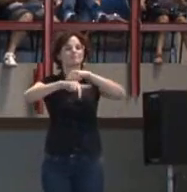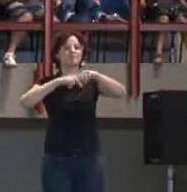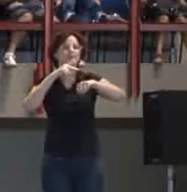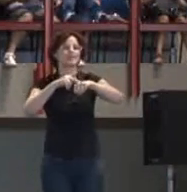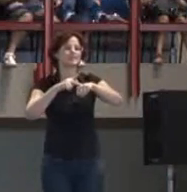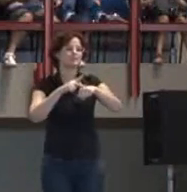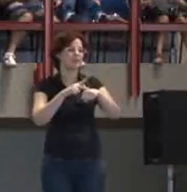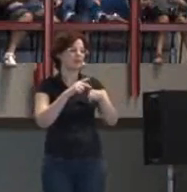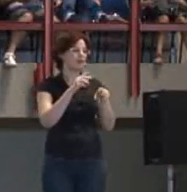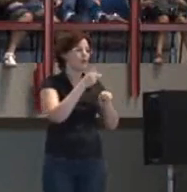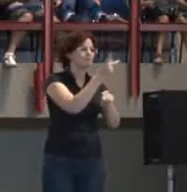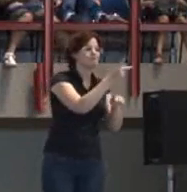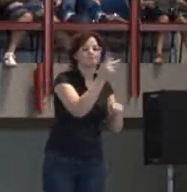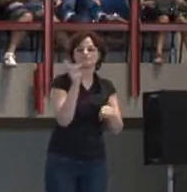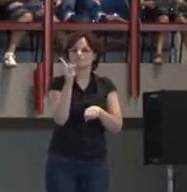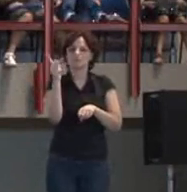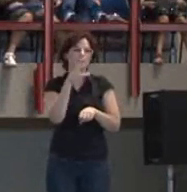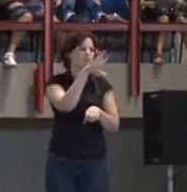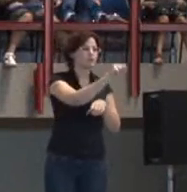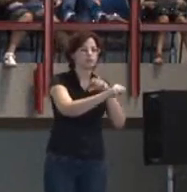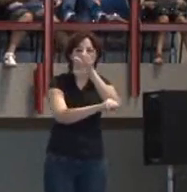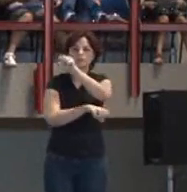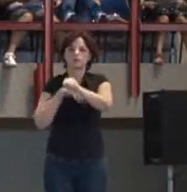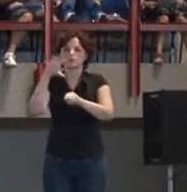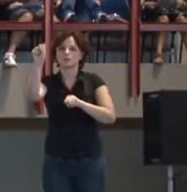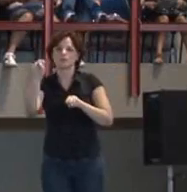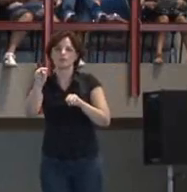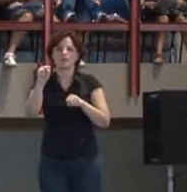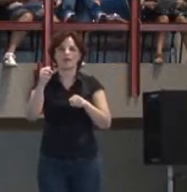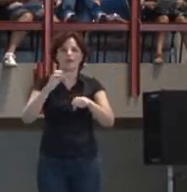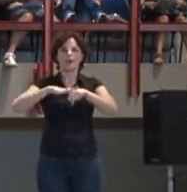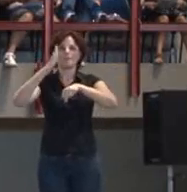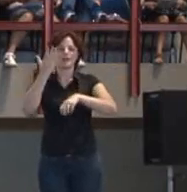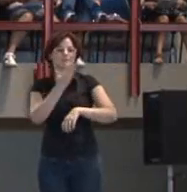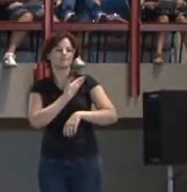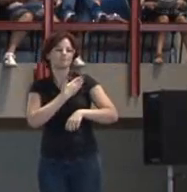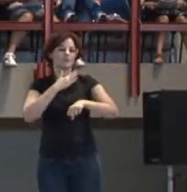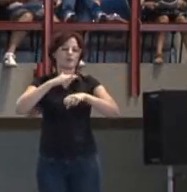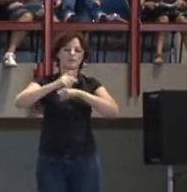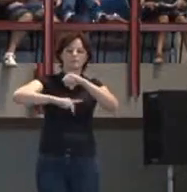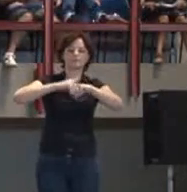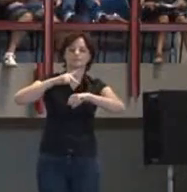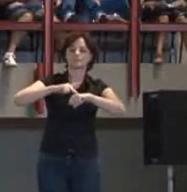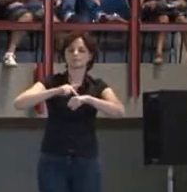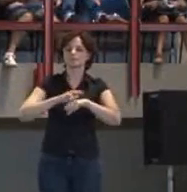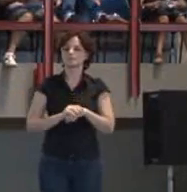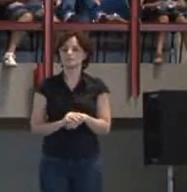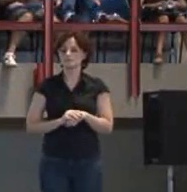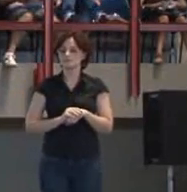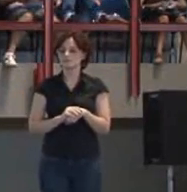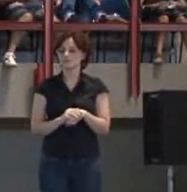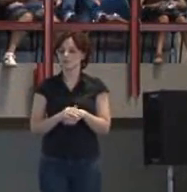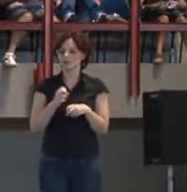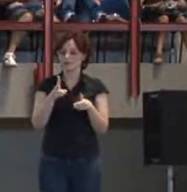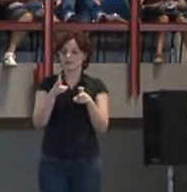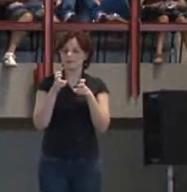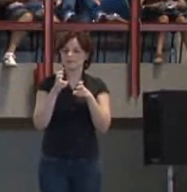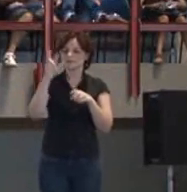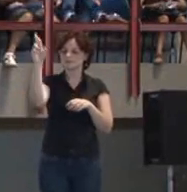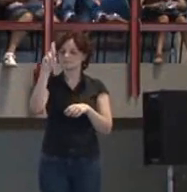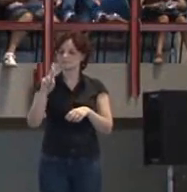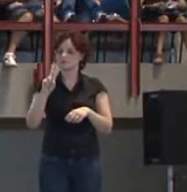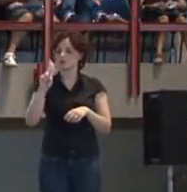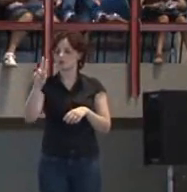conquistar mais Aliados e começa a Guerra Fria se vai ver que os soviéticos T um plano deles e no